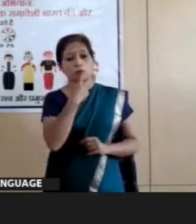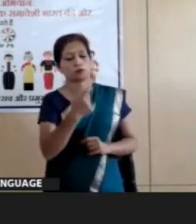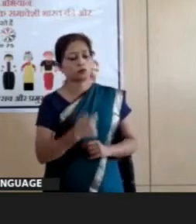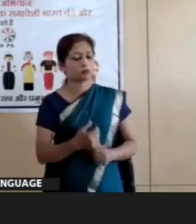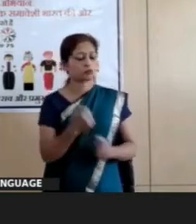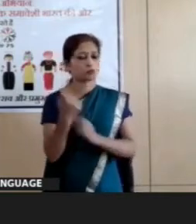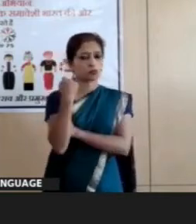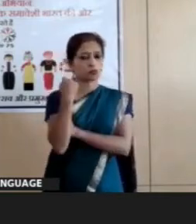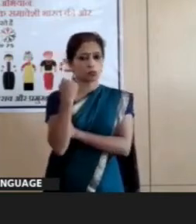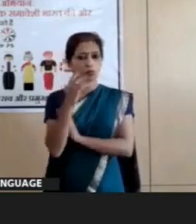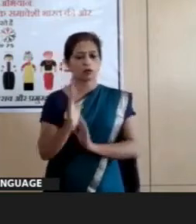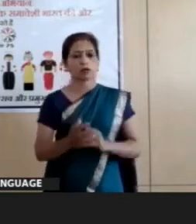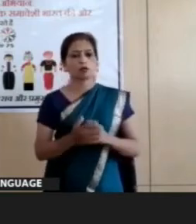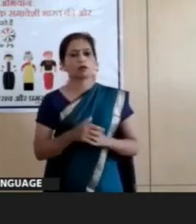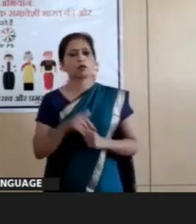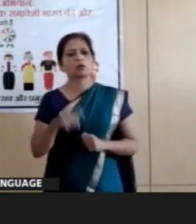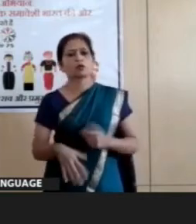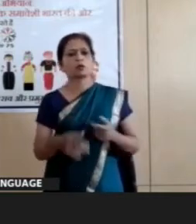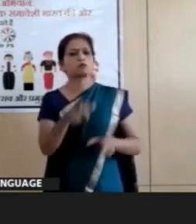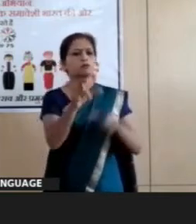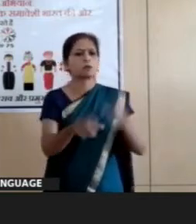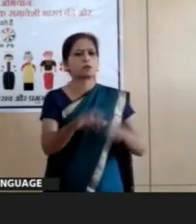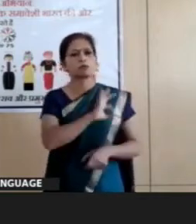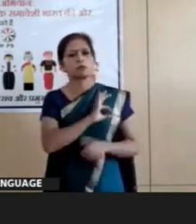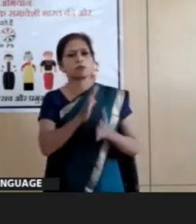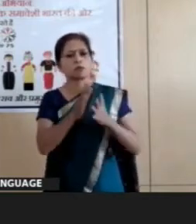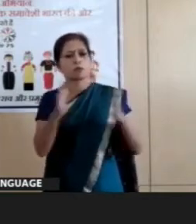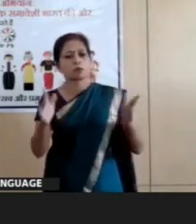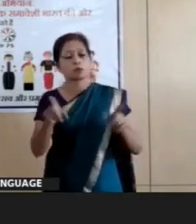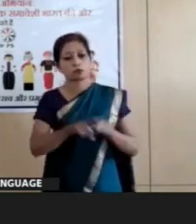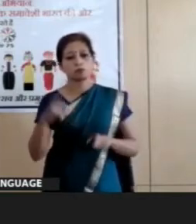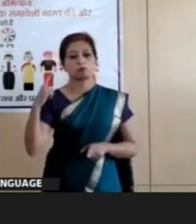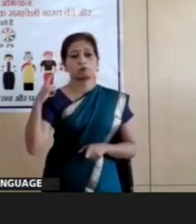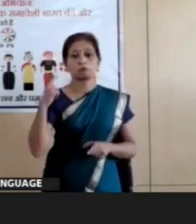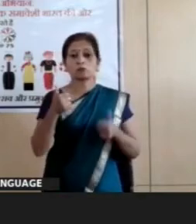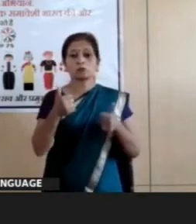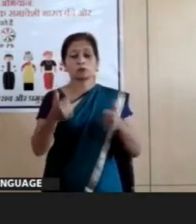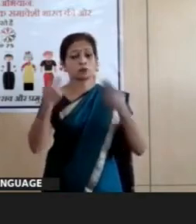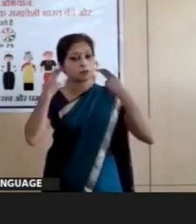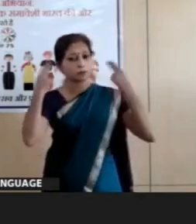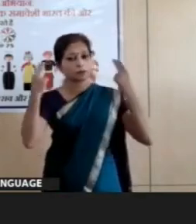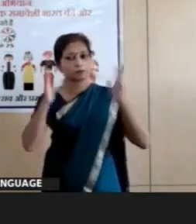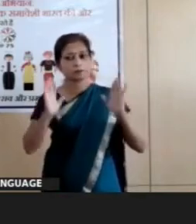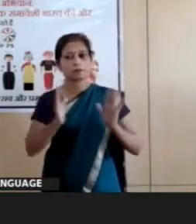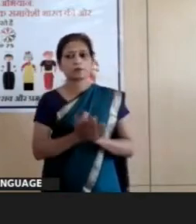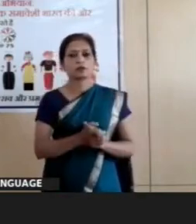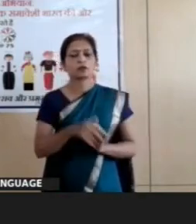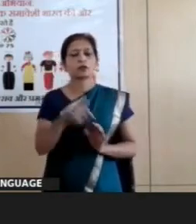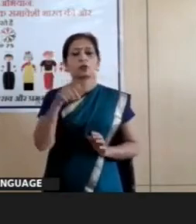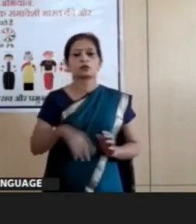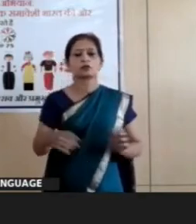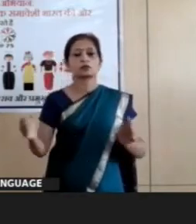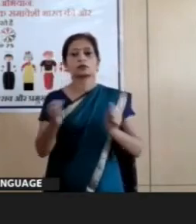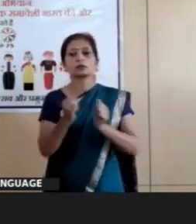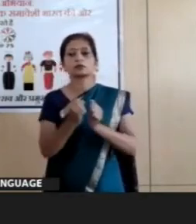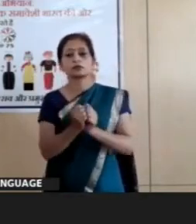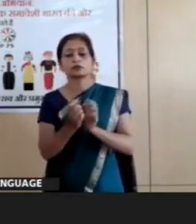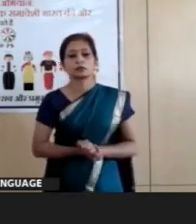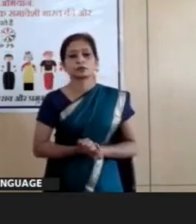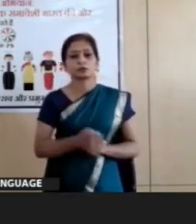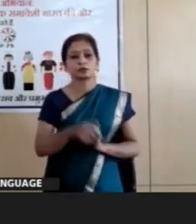क्षमता रखते हैं, इसीलिए बहुत ही लोकप्रिय है, व्यापक रूप से एक राजनेता के रूप में जाने जाते हैं। हमारे साथ जुड़े